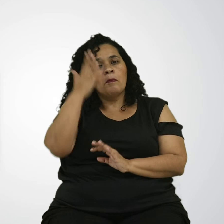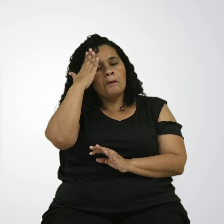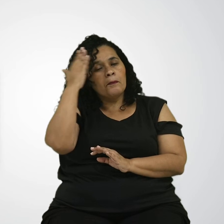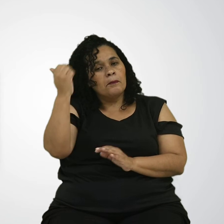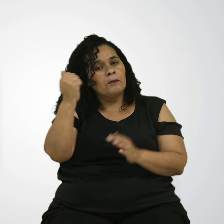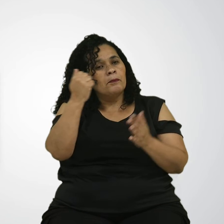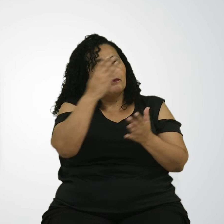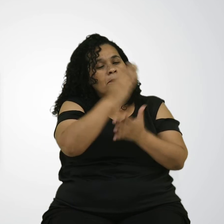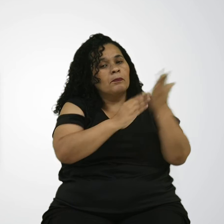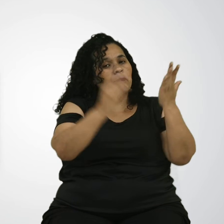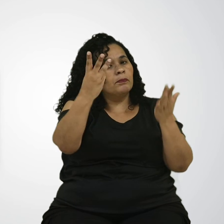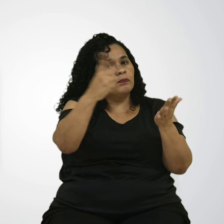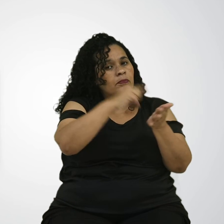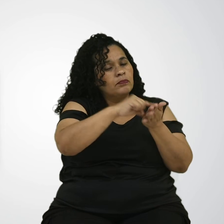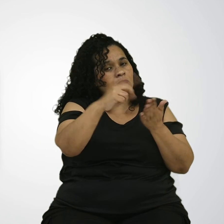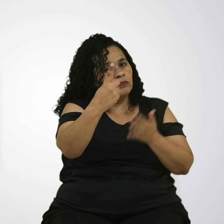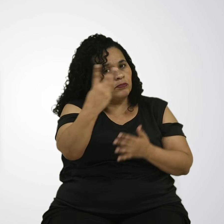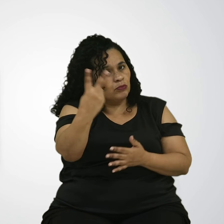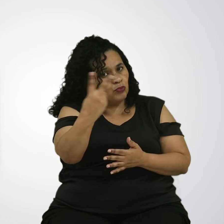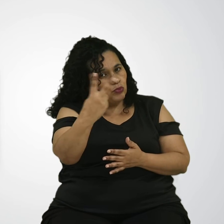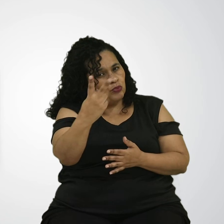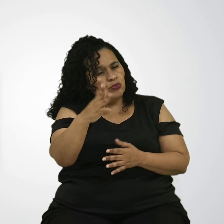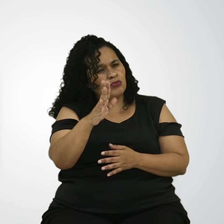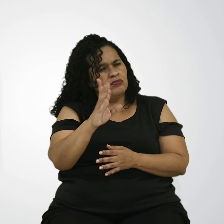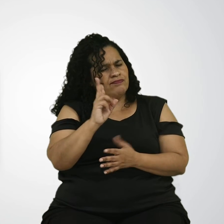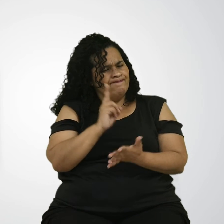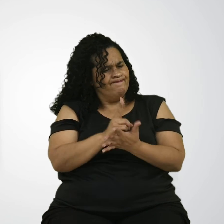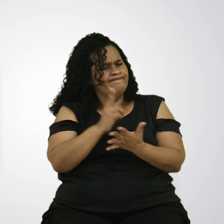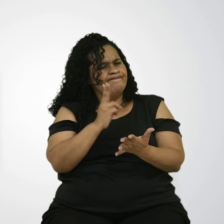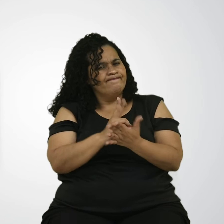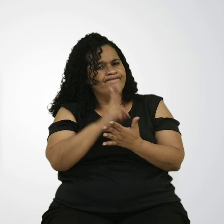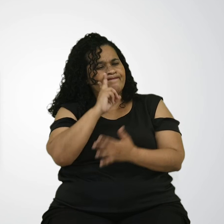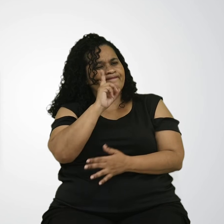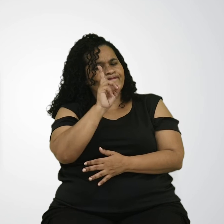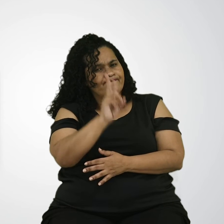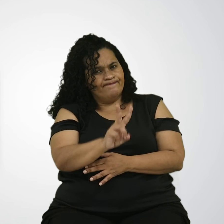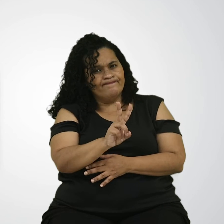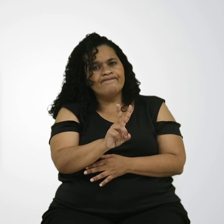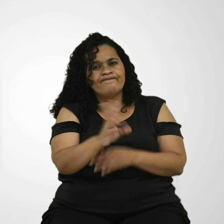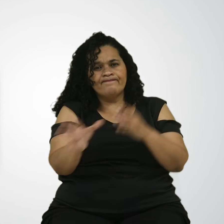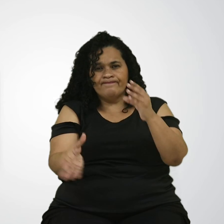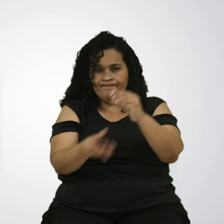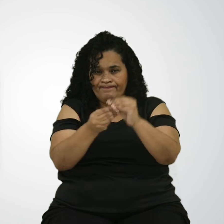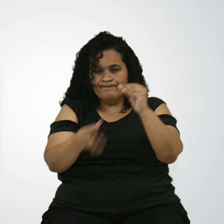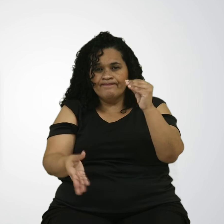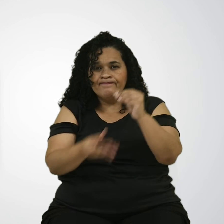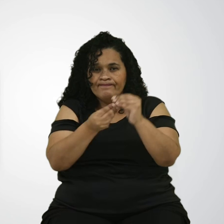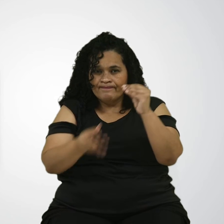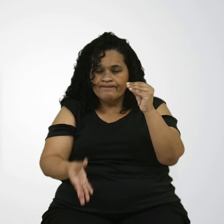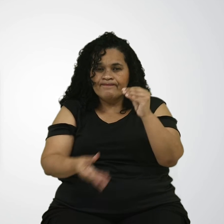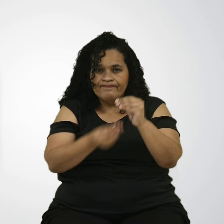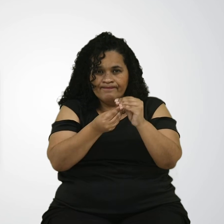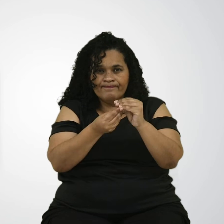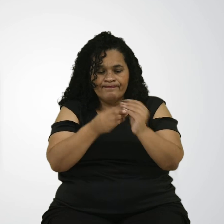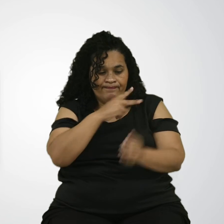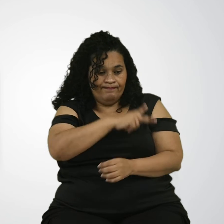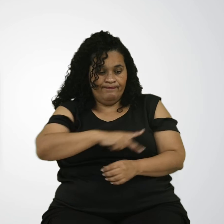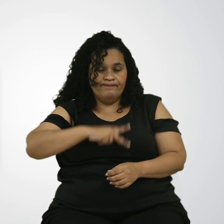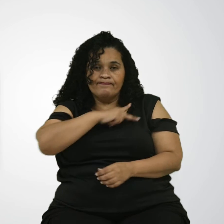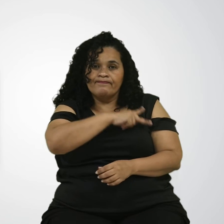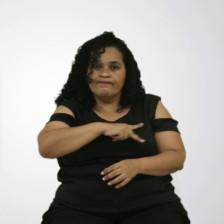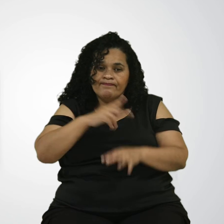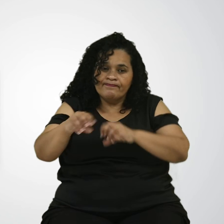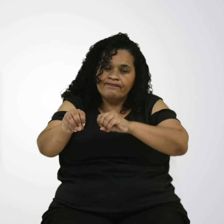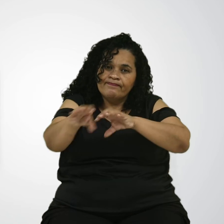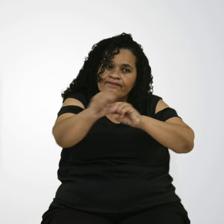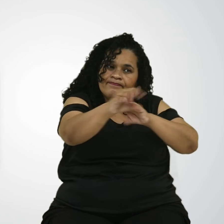3:12. Aqui eu sempre enxerguei essa parte complementar aqui do ensino do apóstolo Paulo como a